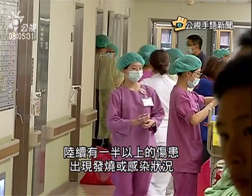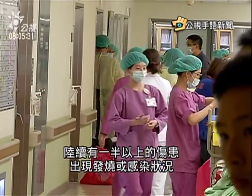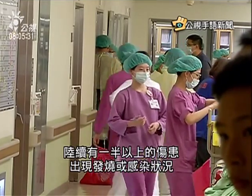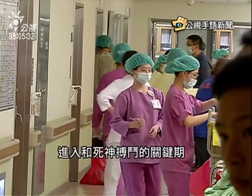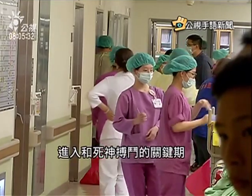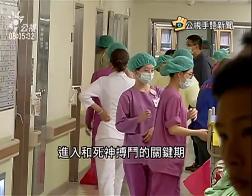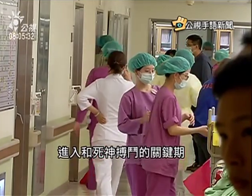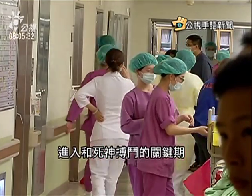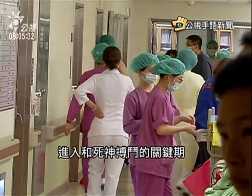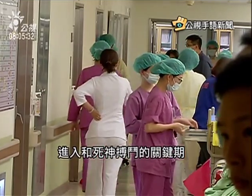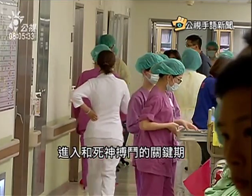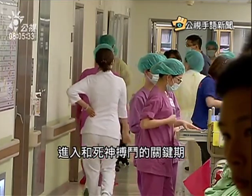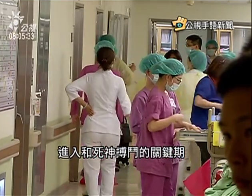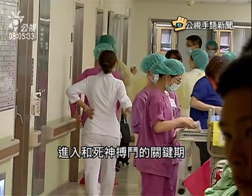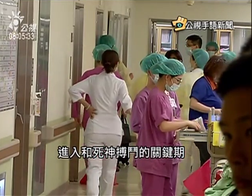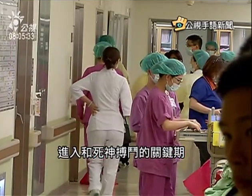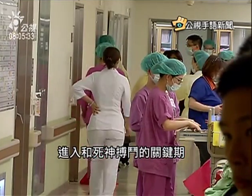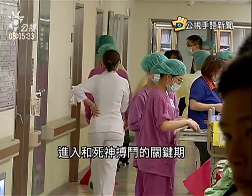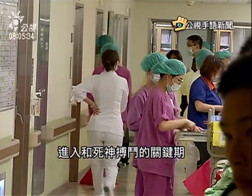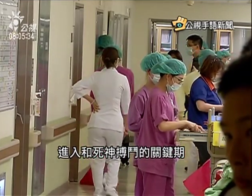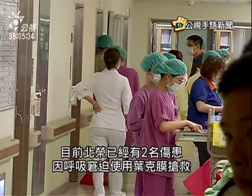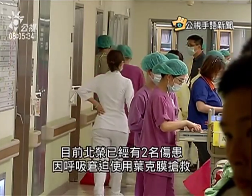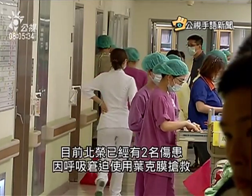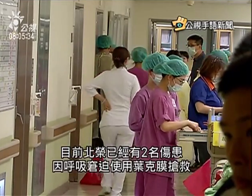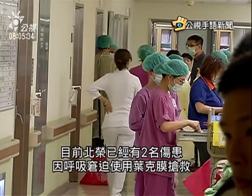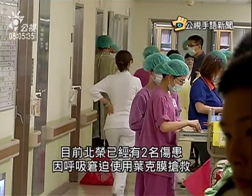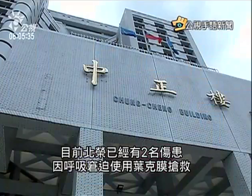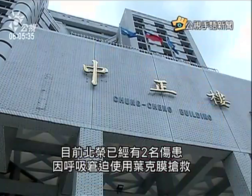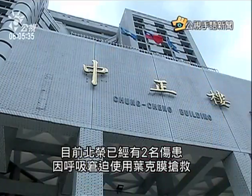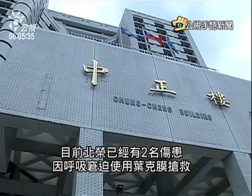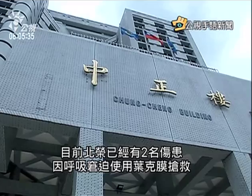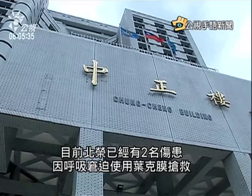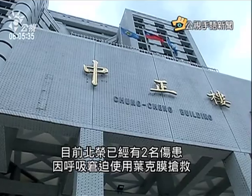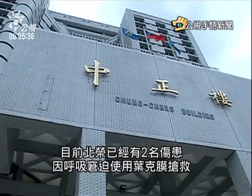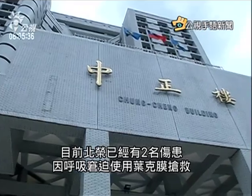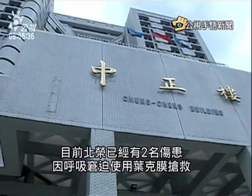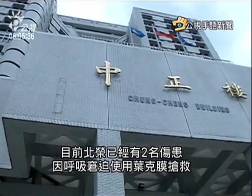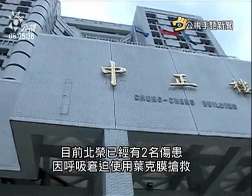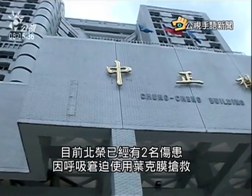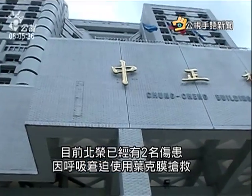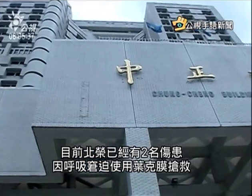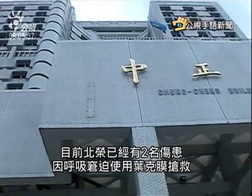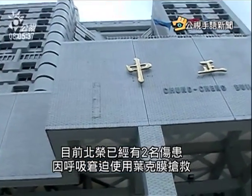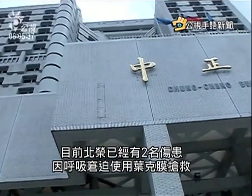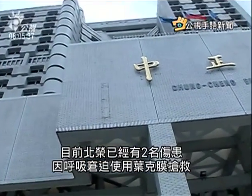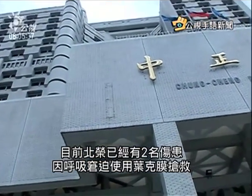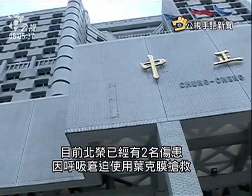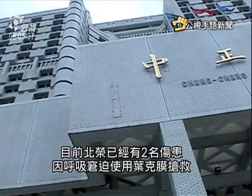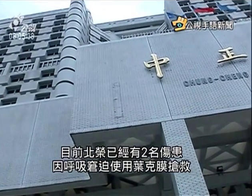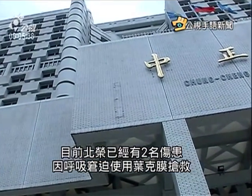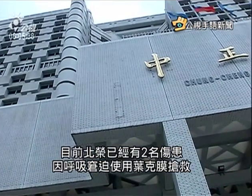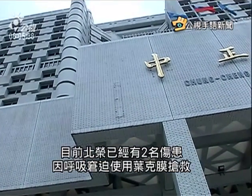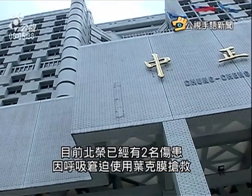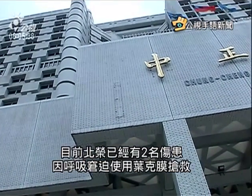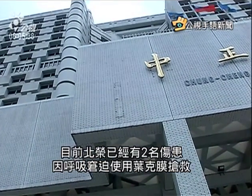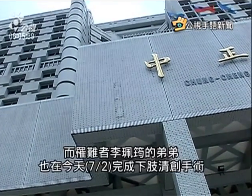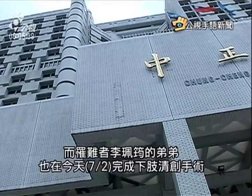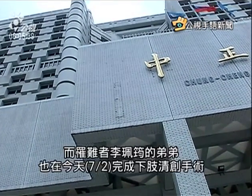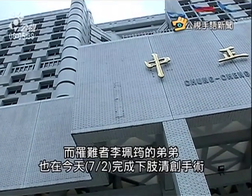进入和死神搏斗的关键期。目前北荣已经有2名伤患因为呼吸窘迫使用叶克膜抢救，而罹难者李佩云的